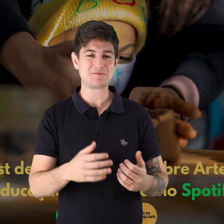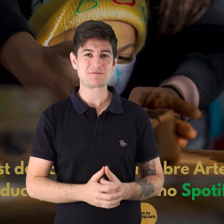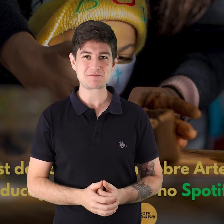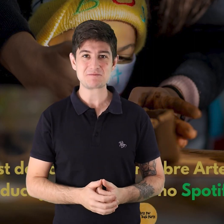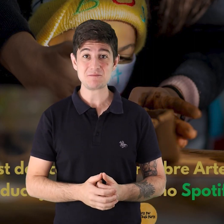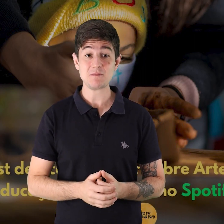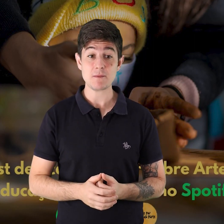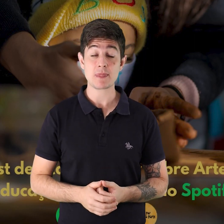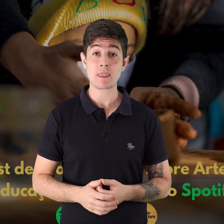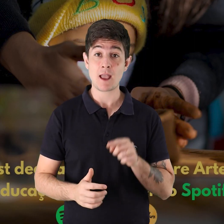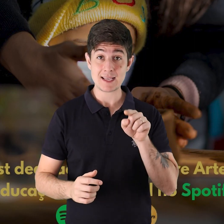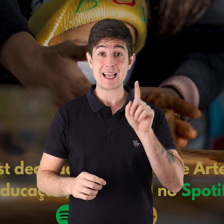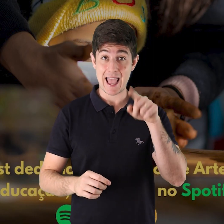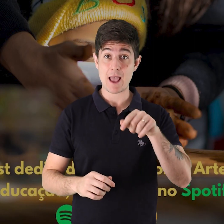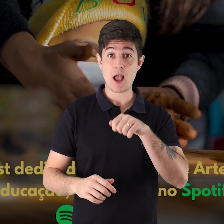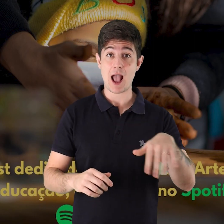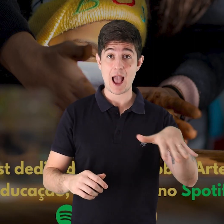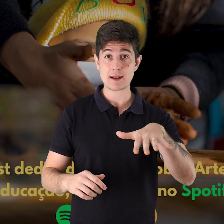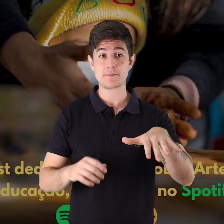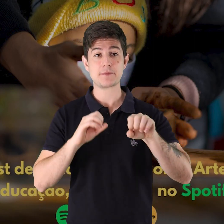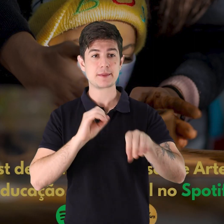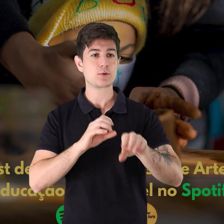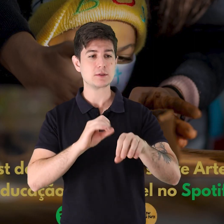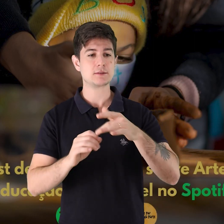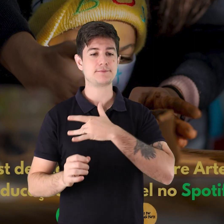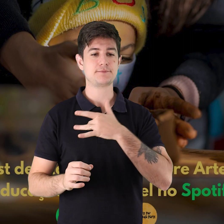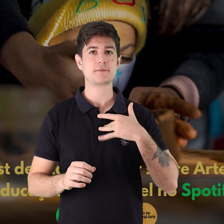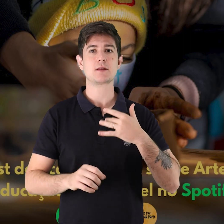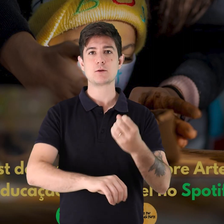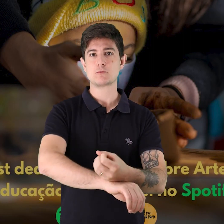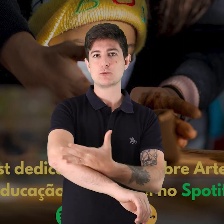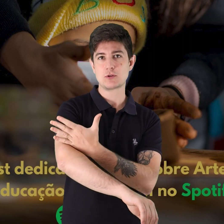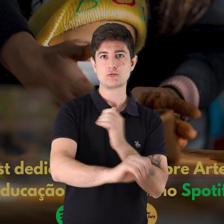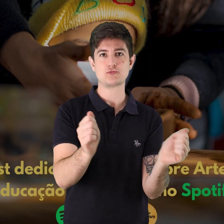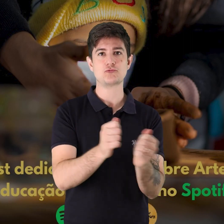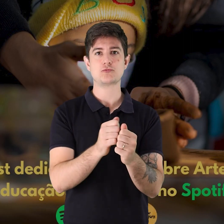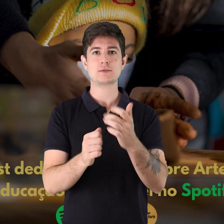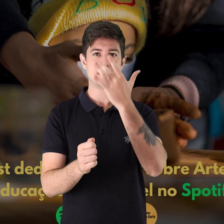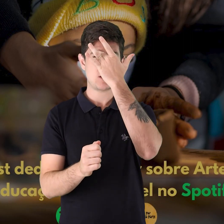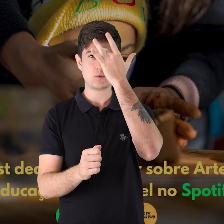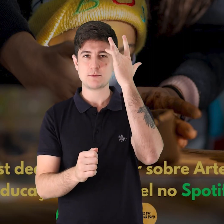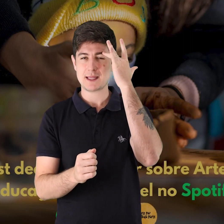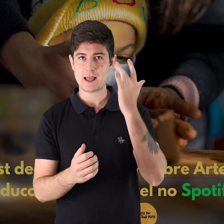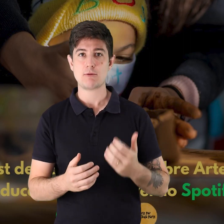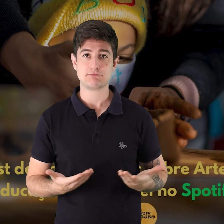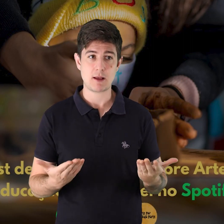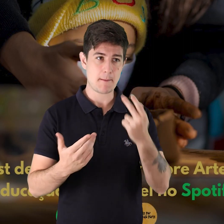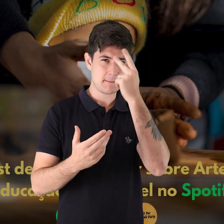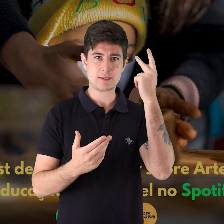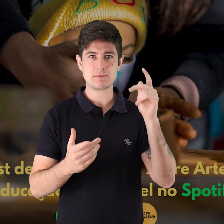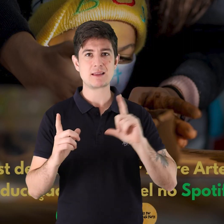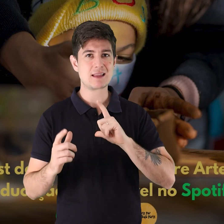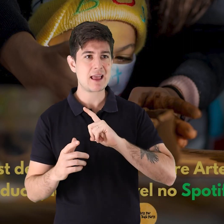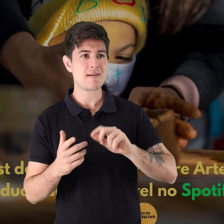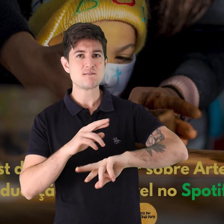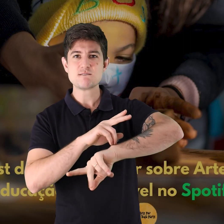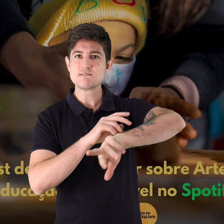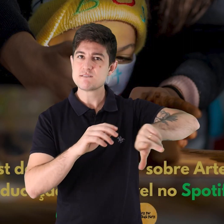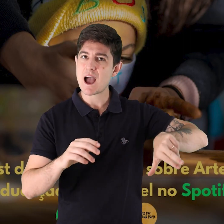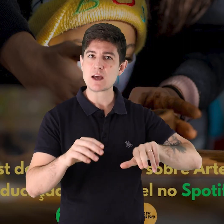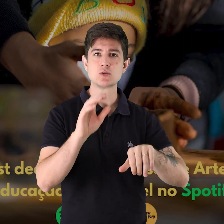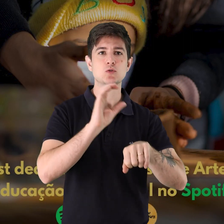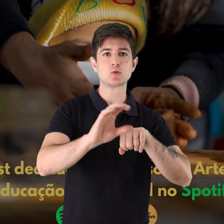um hub educacional de saúde emocional e saúde mental. Então ali as pessoas encontram